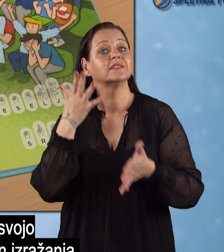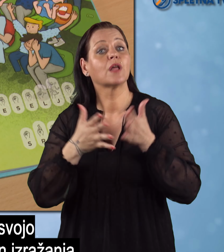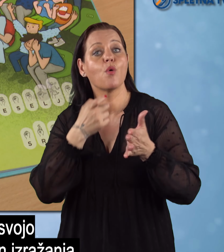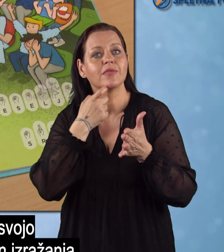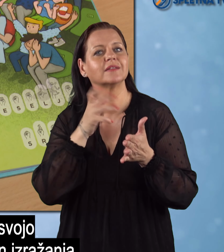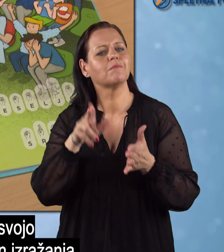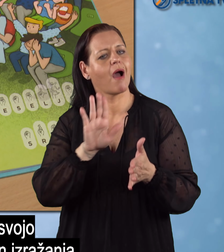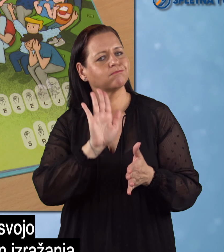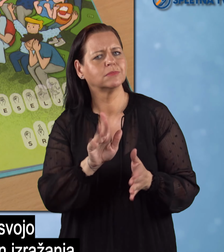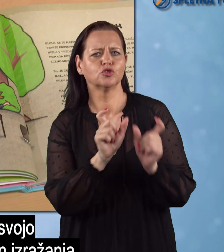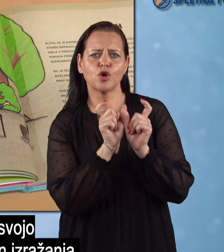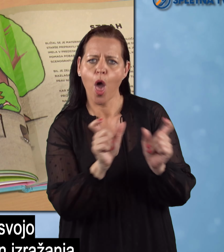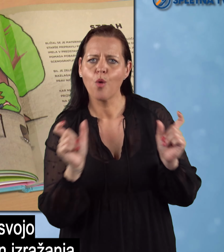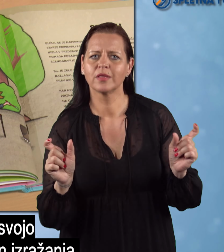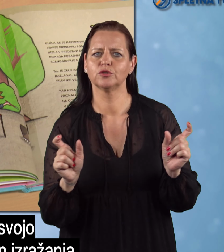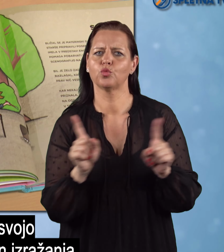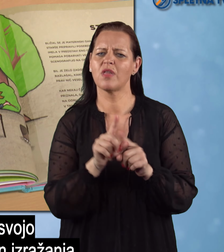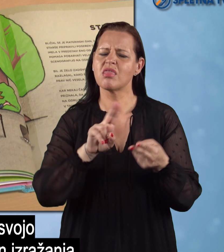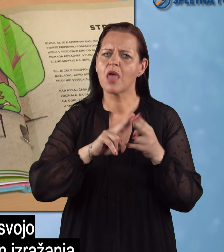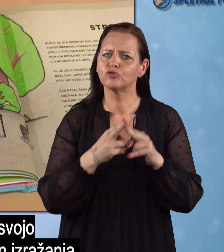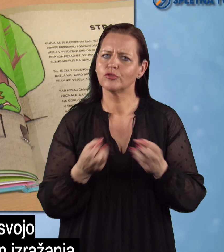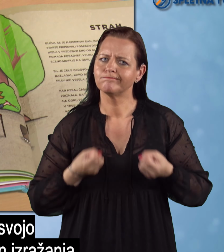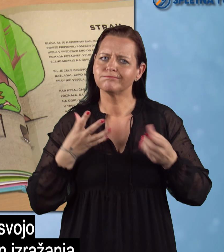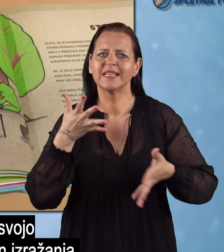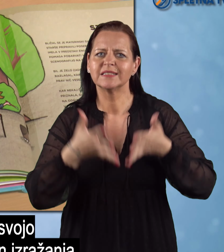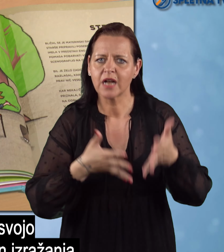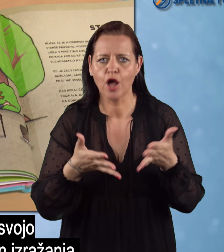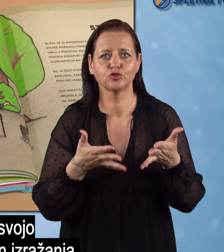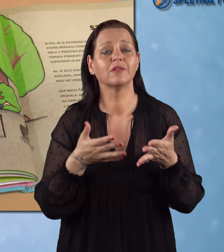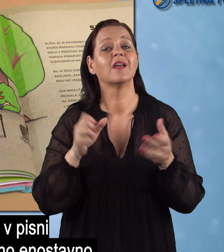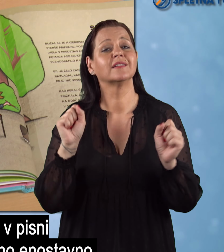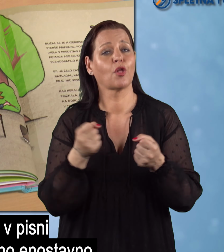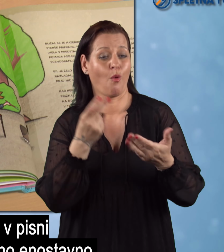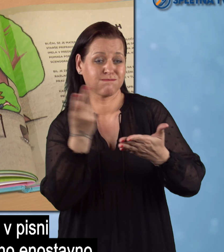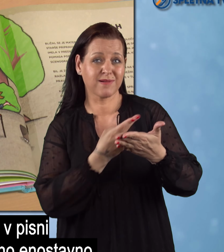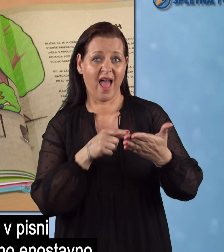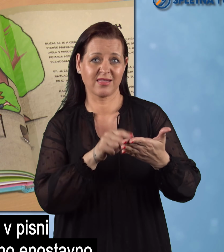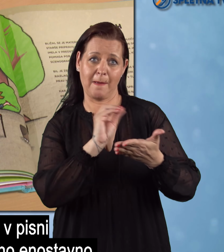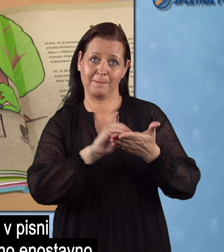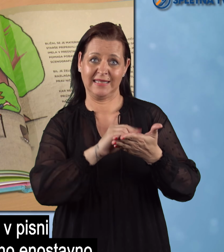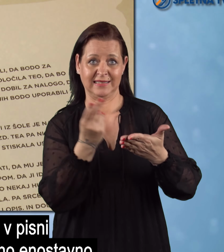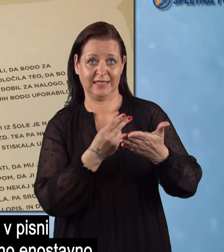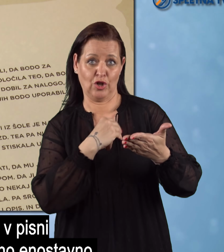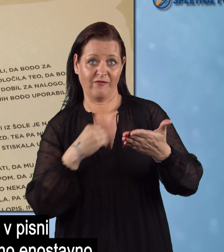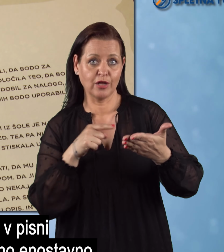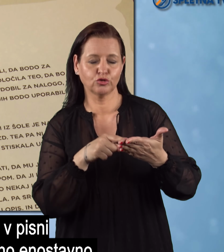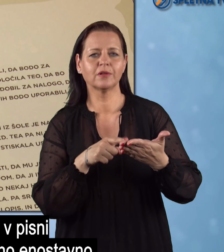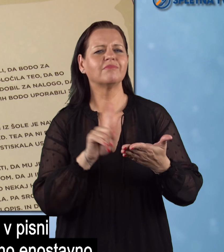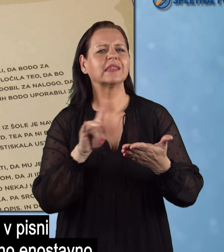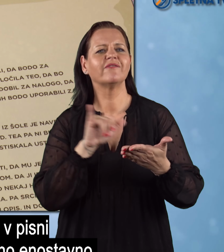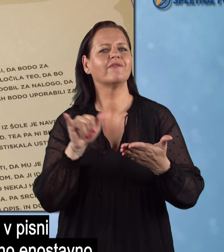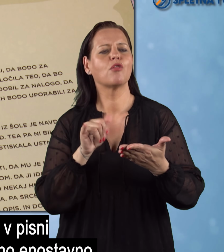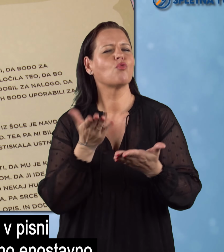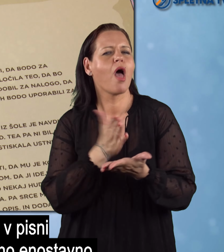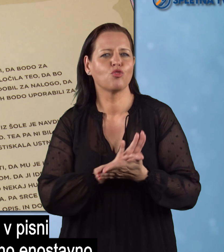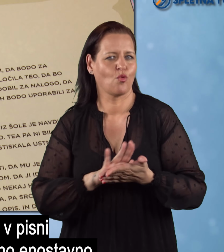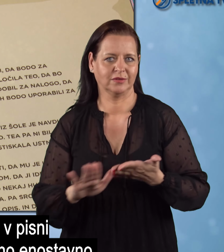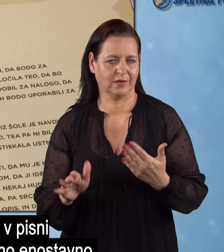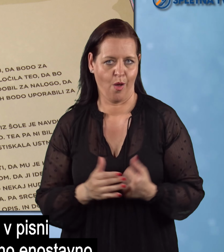znakovni jezik ima svojo slovnico in način izražanja, zato branje v pisni slovenščini ni